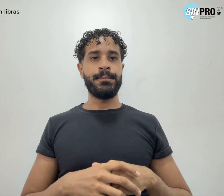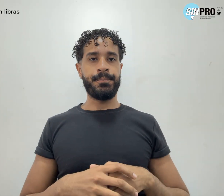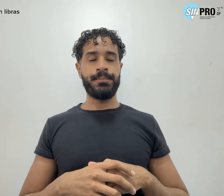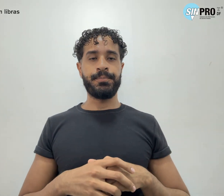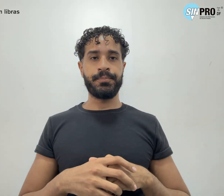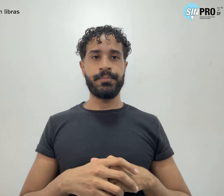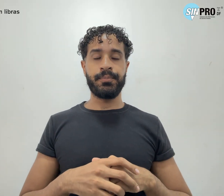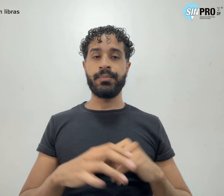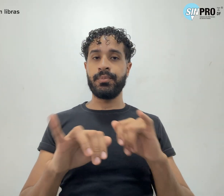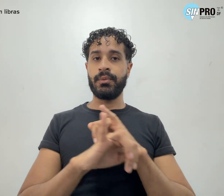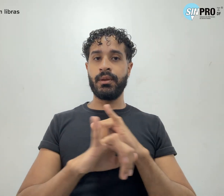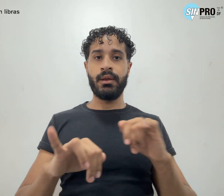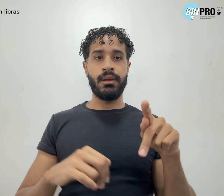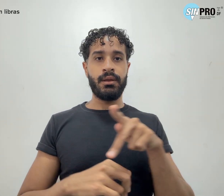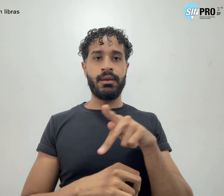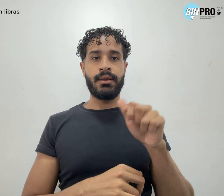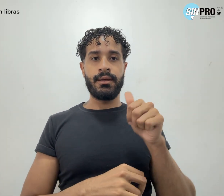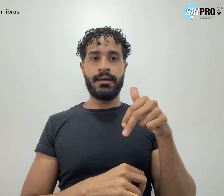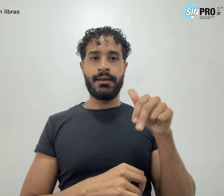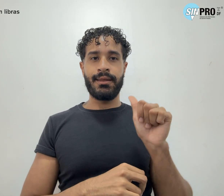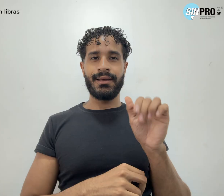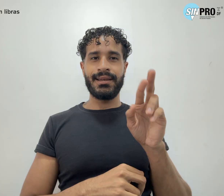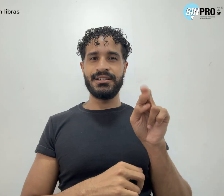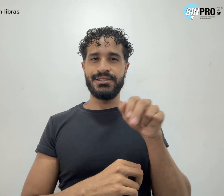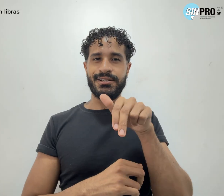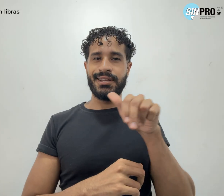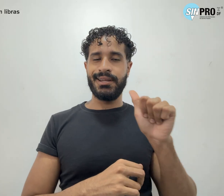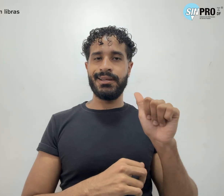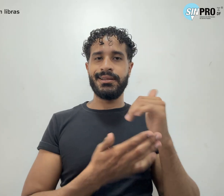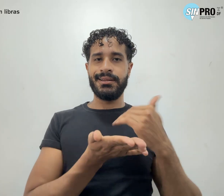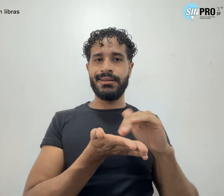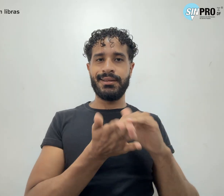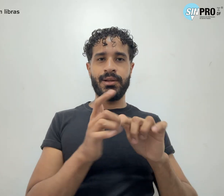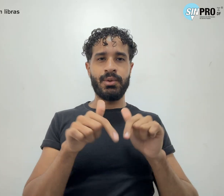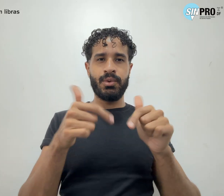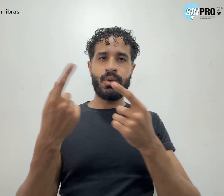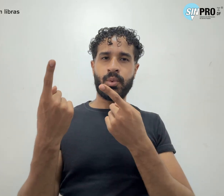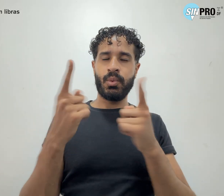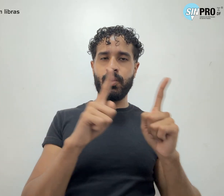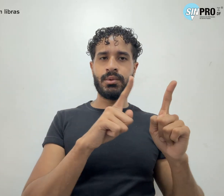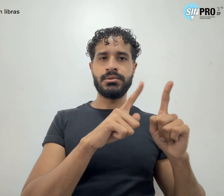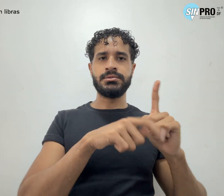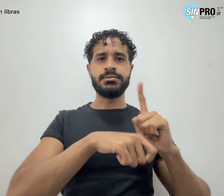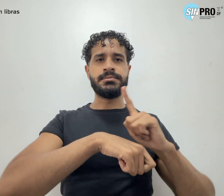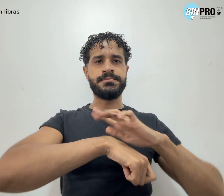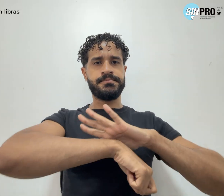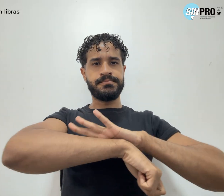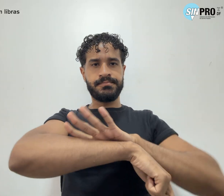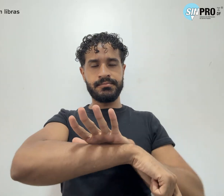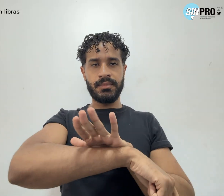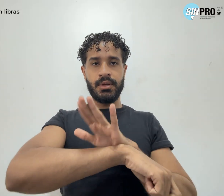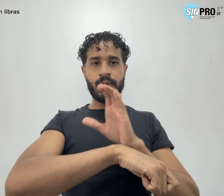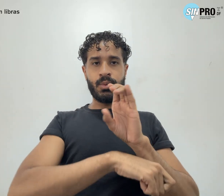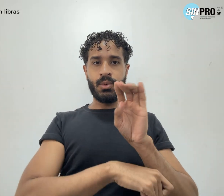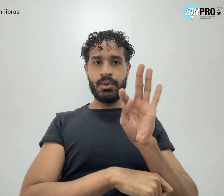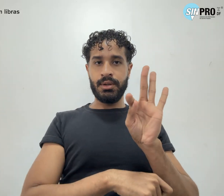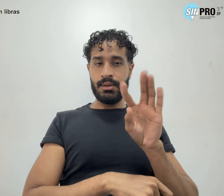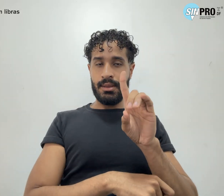professora Ana Cristina, secretária de Combate ao Racismo da CUT-DF, esses